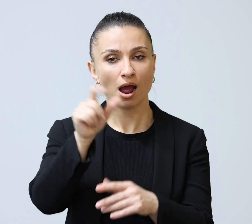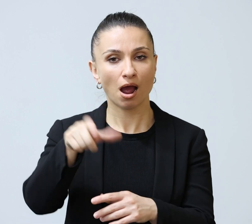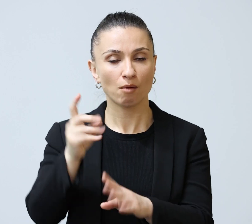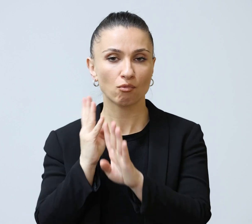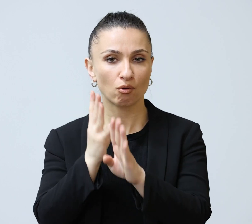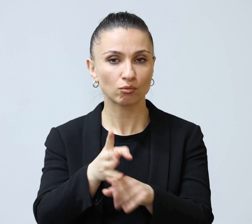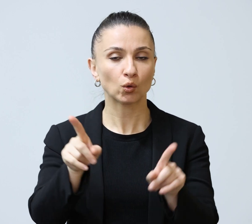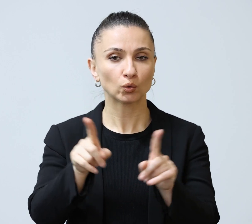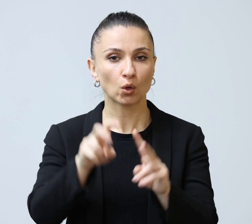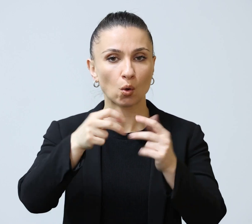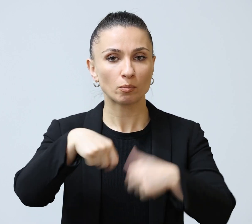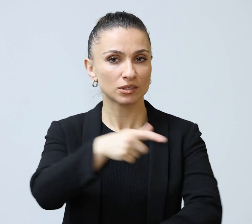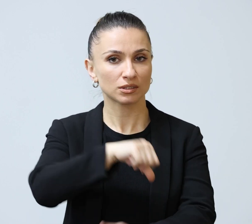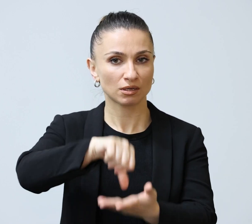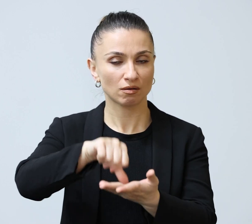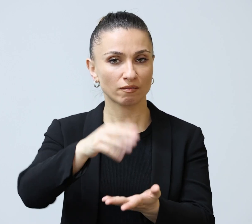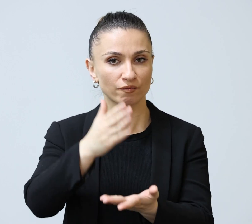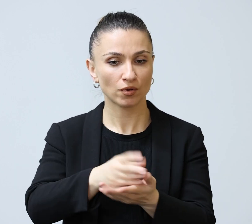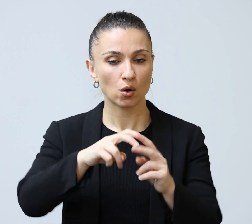անդամները կրում են կանաչ համազգեստ։